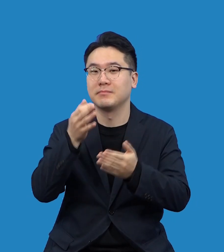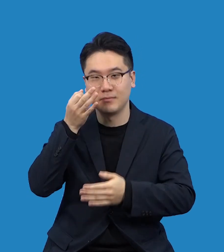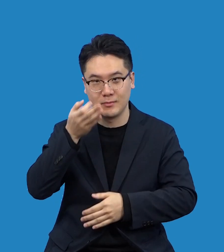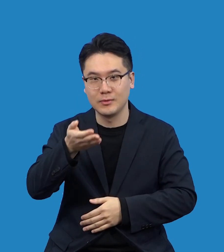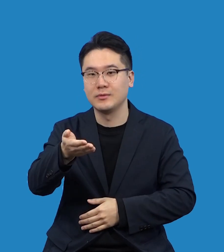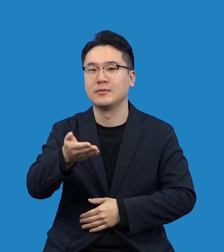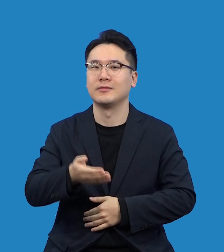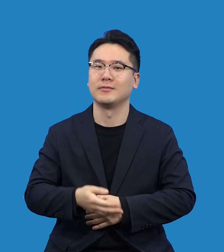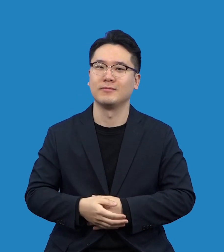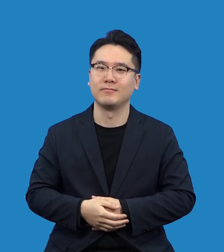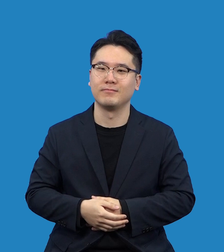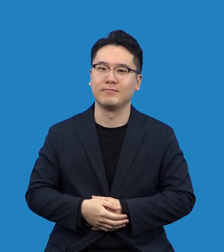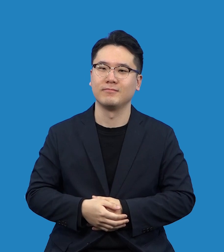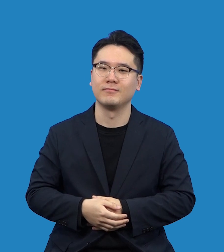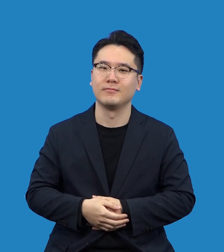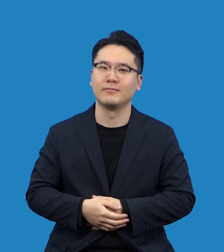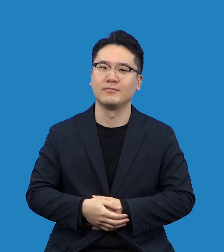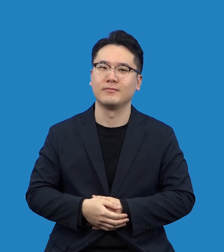아주 강렬하지요.